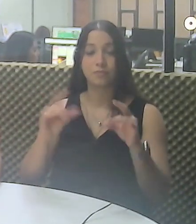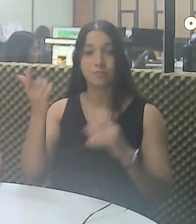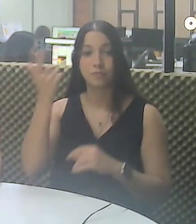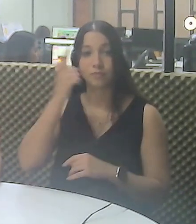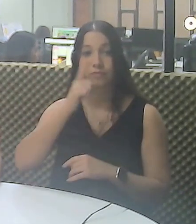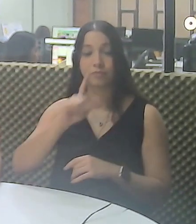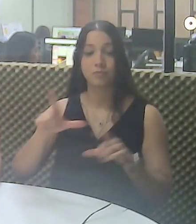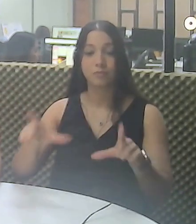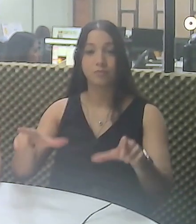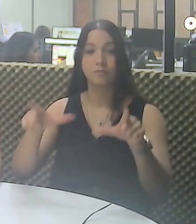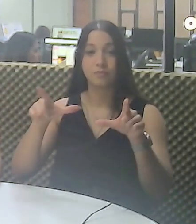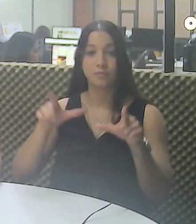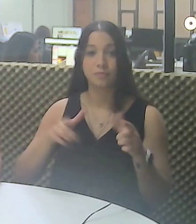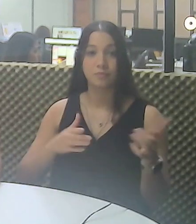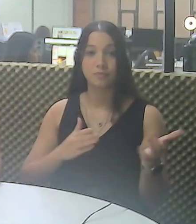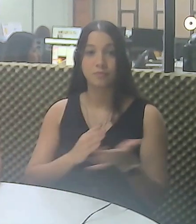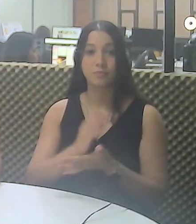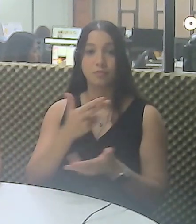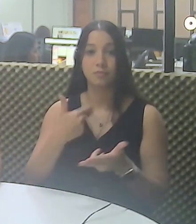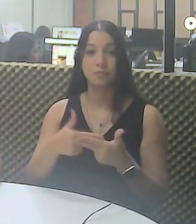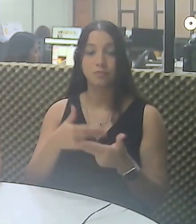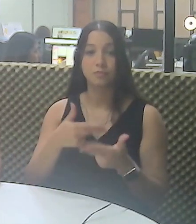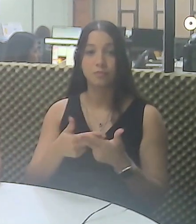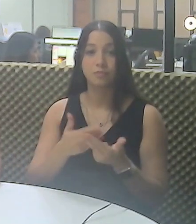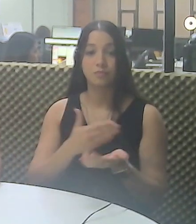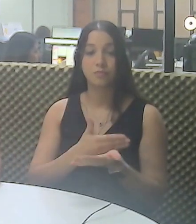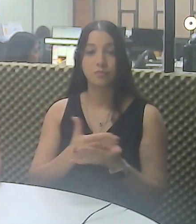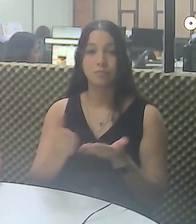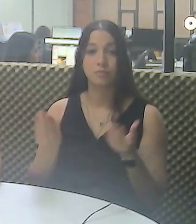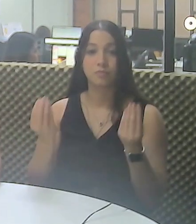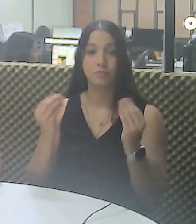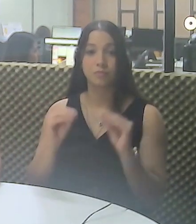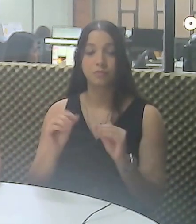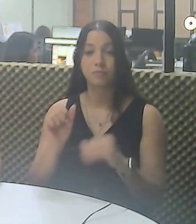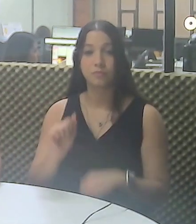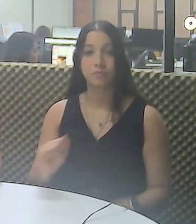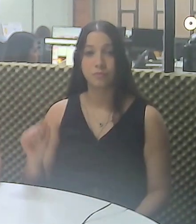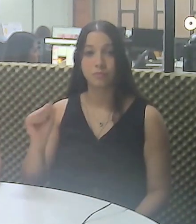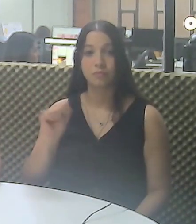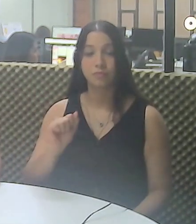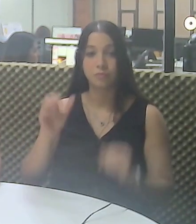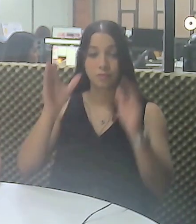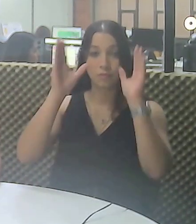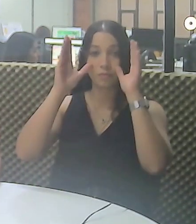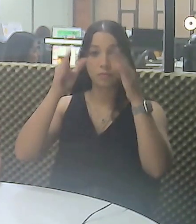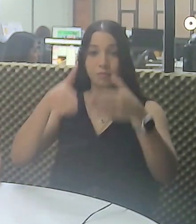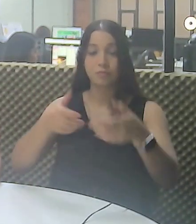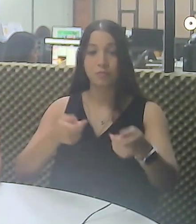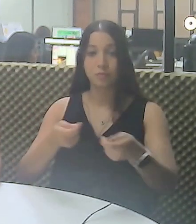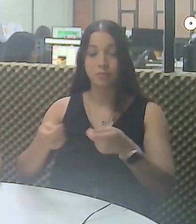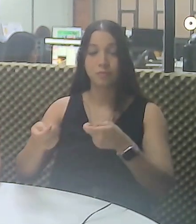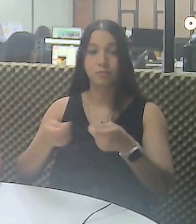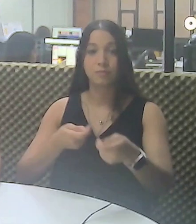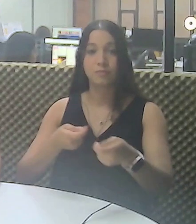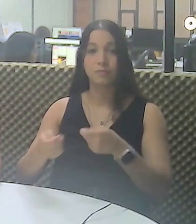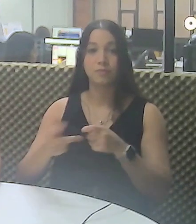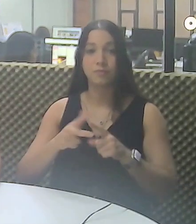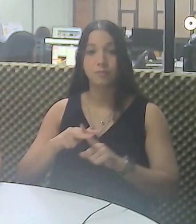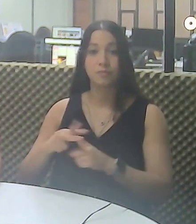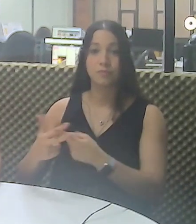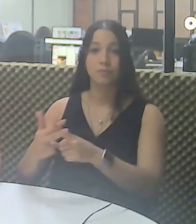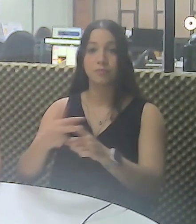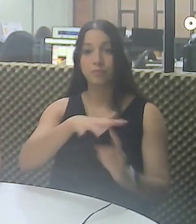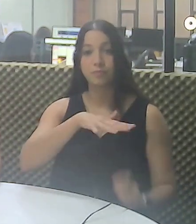o termo de autorização e uso para o início da implantação de uma associação voltada à administração e manutenção